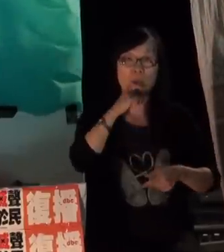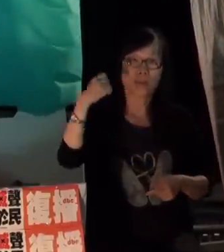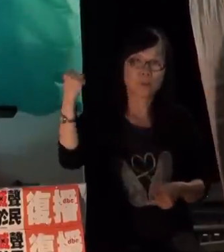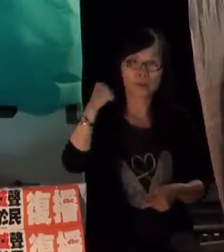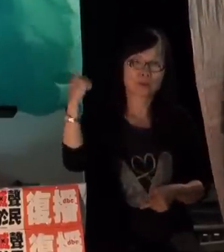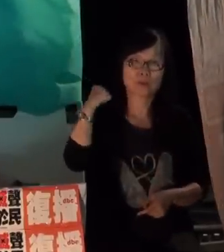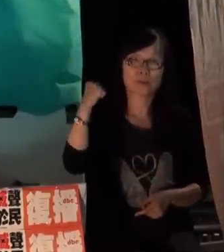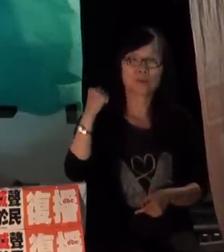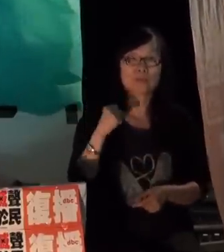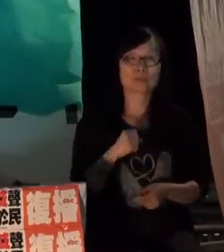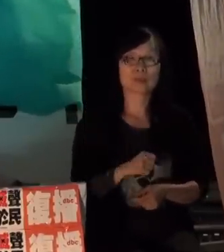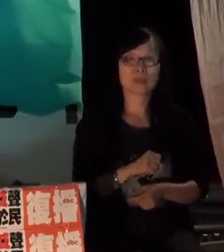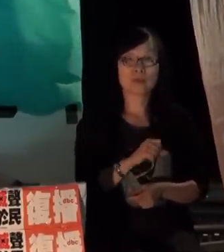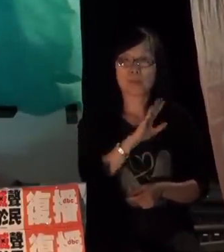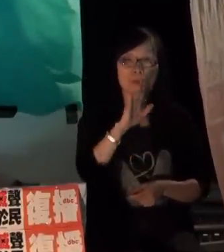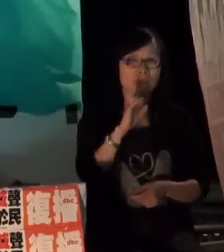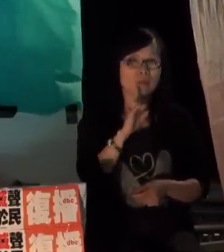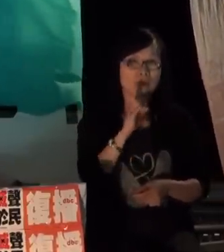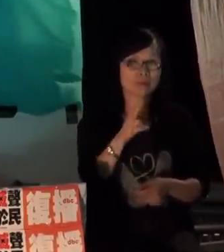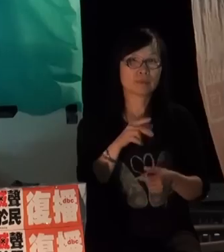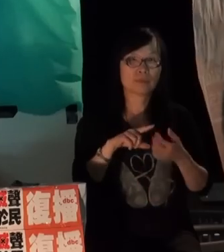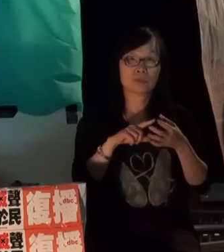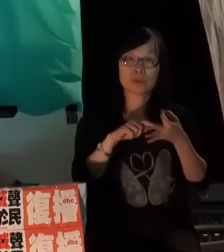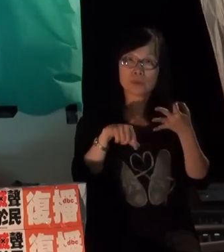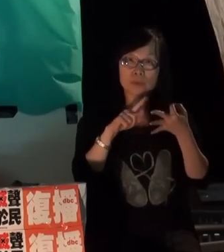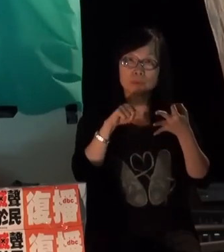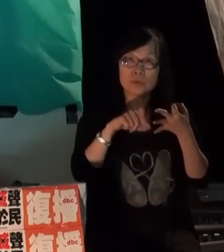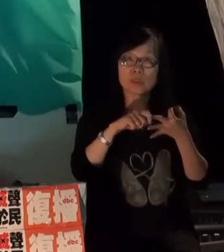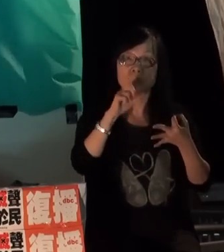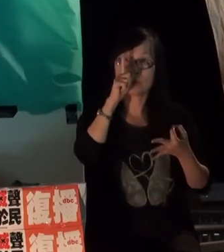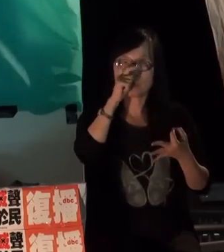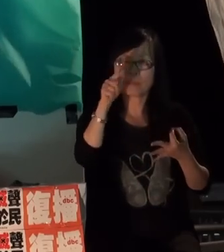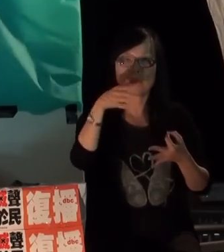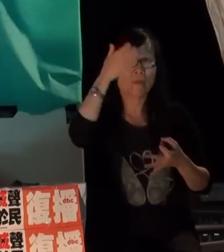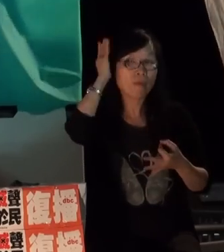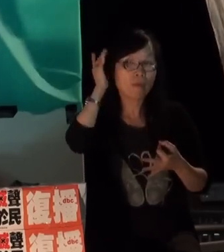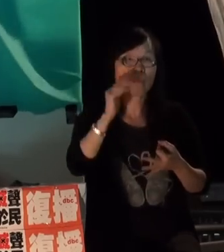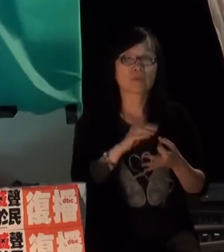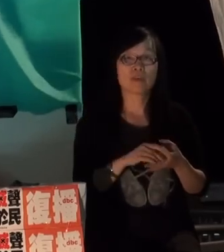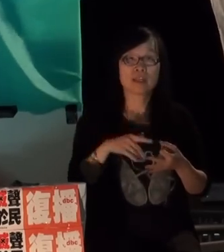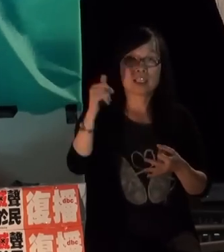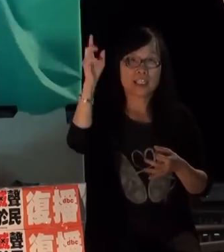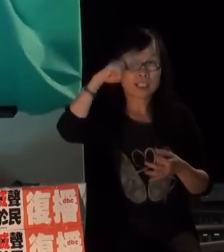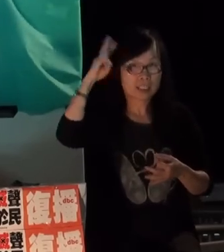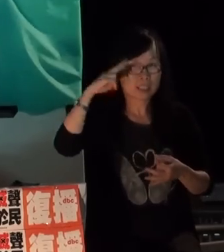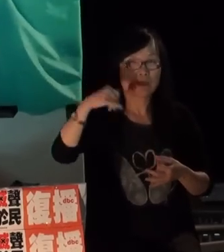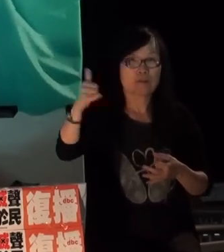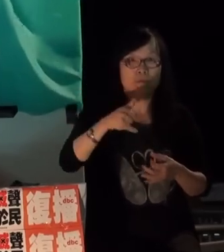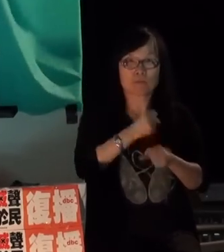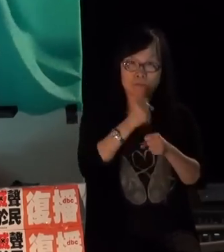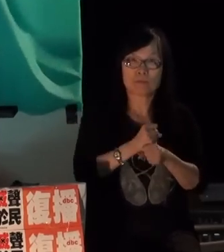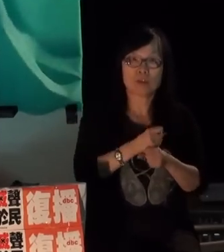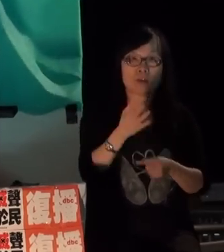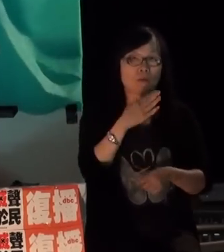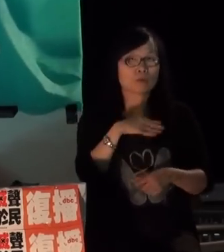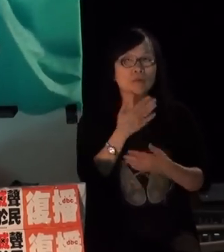力量，唔可以令到蘇錦良日日都翻工位度，日日都喺度，哇！閃咗上去呢度當冇事發生喎。